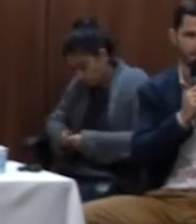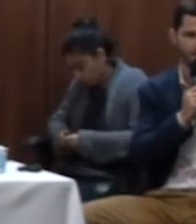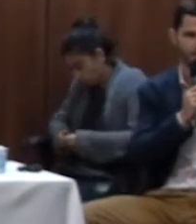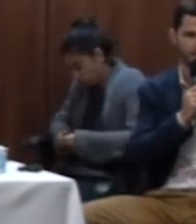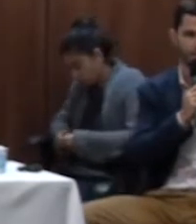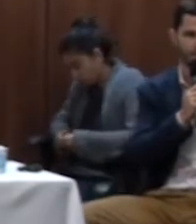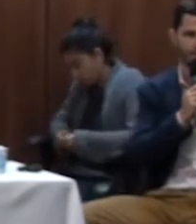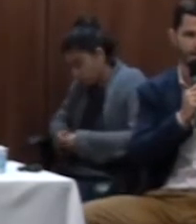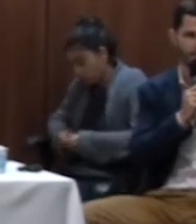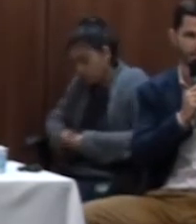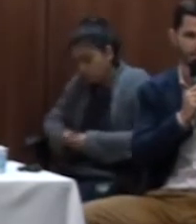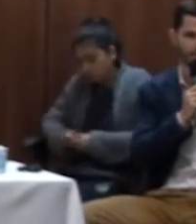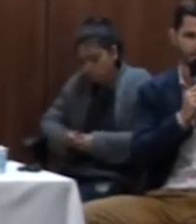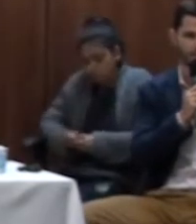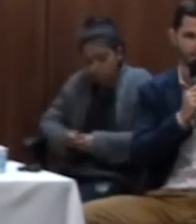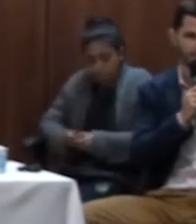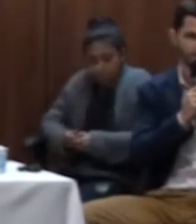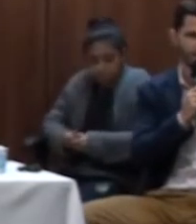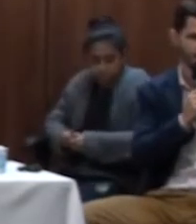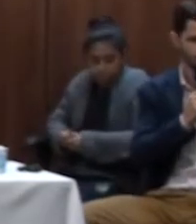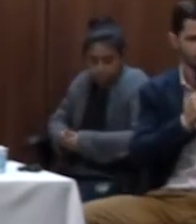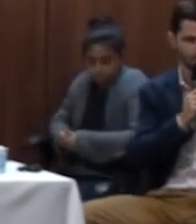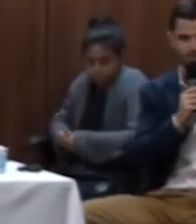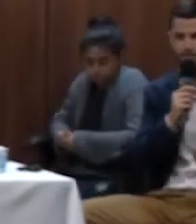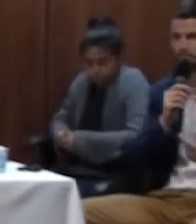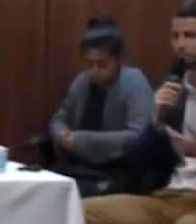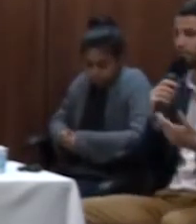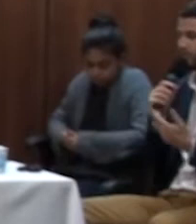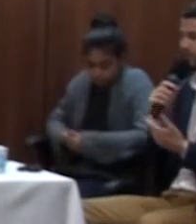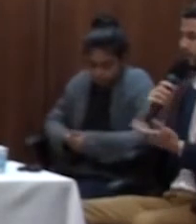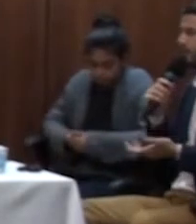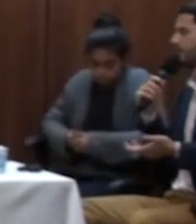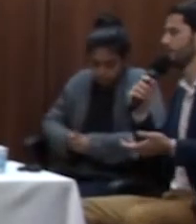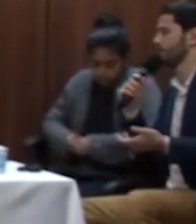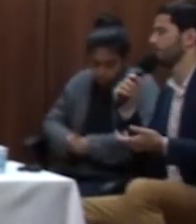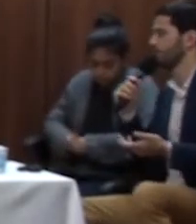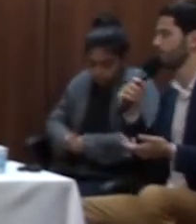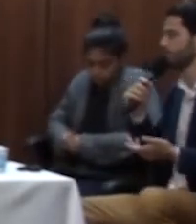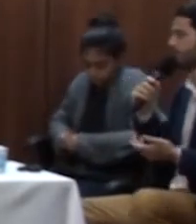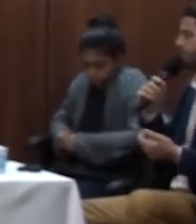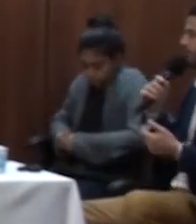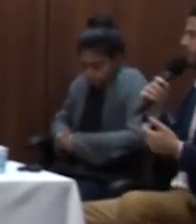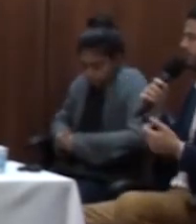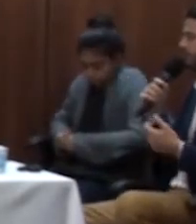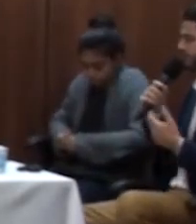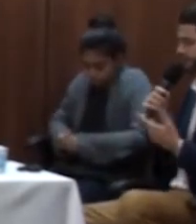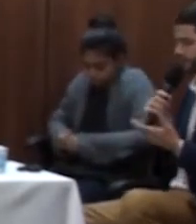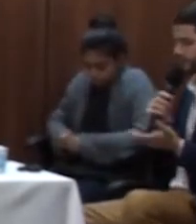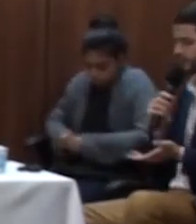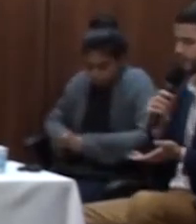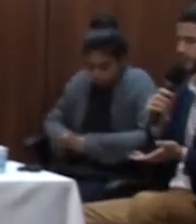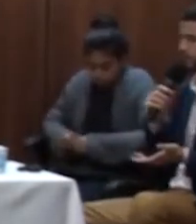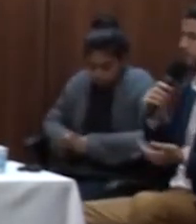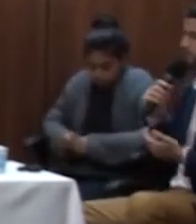possibilidade de compartilhar os seus contatos, né, os e-mails. A gente tem absolutamente